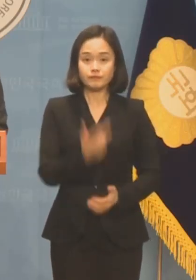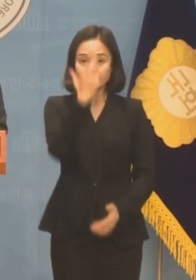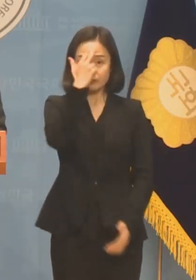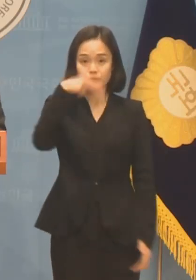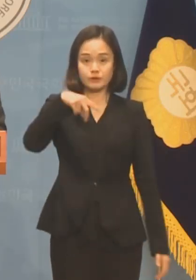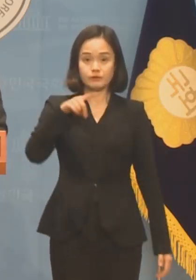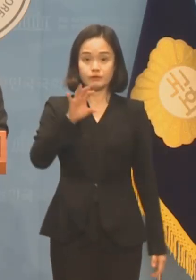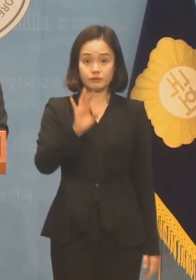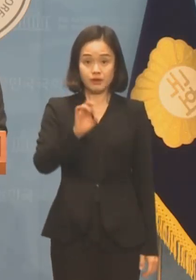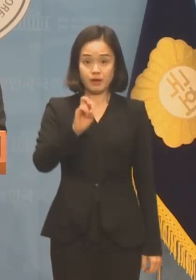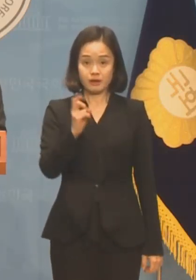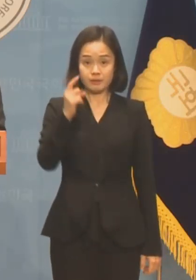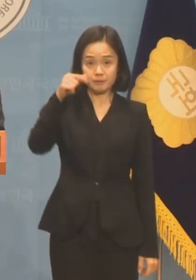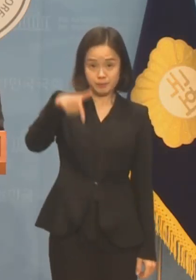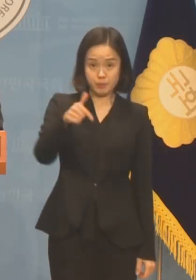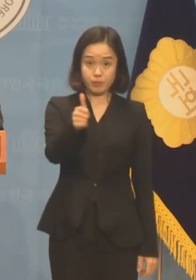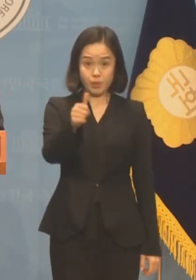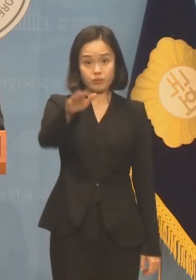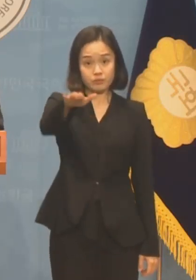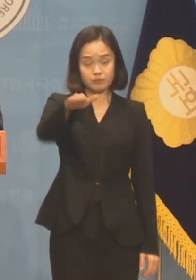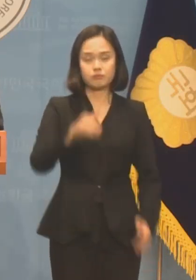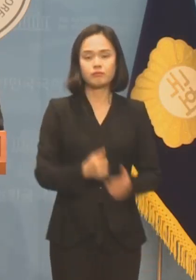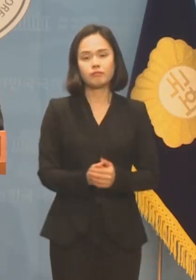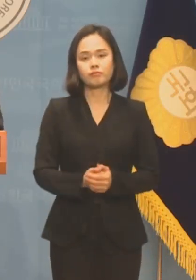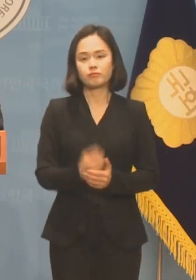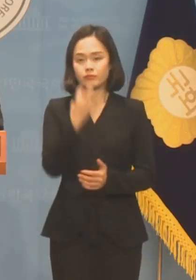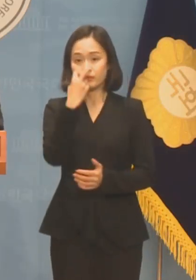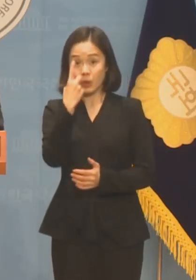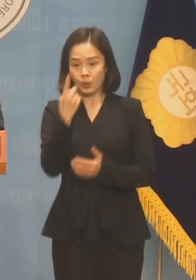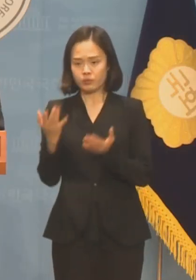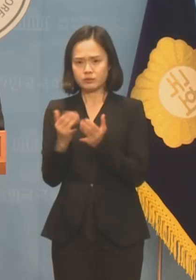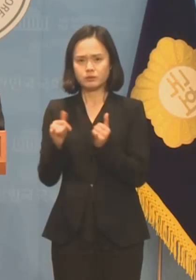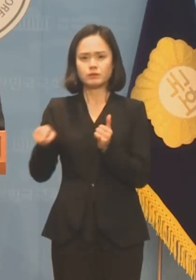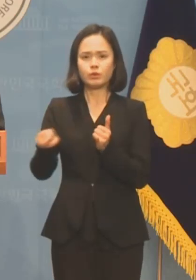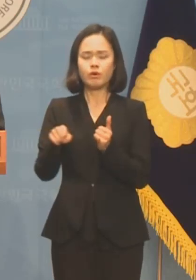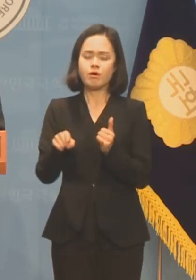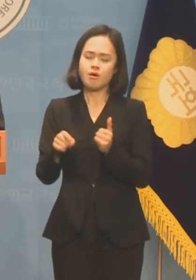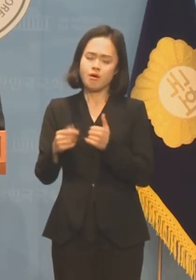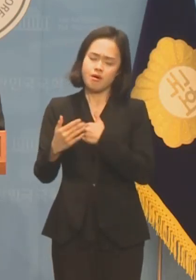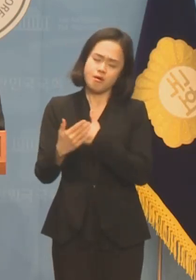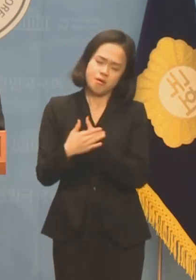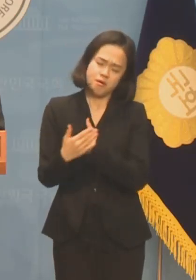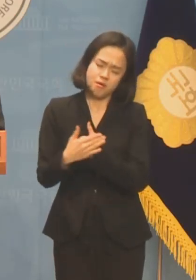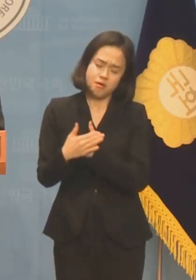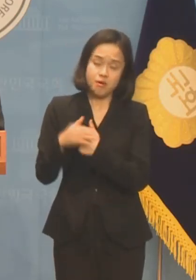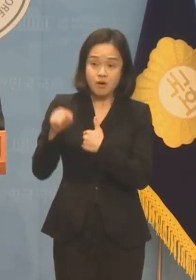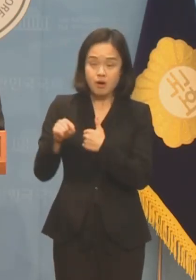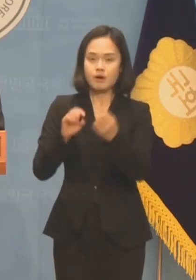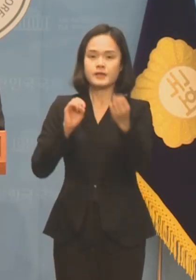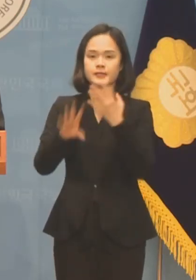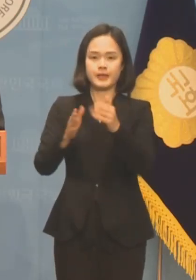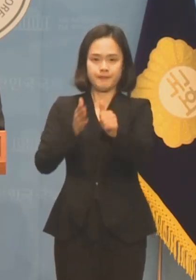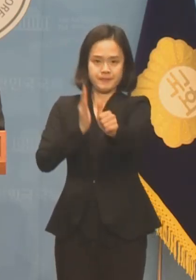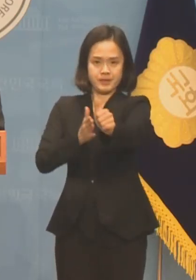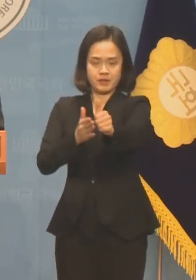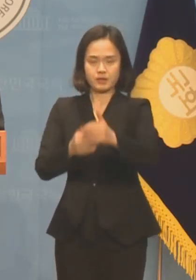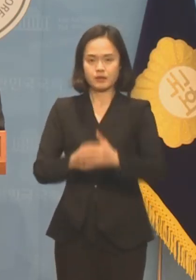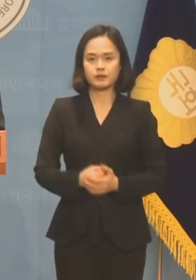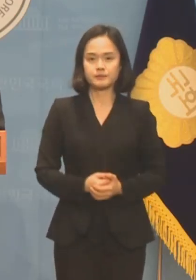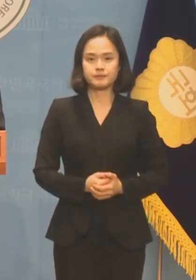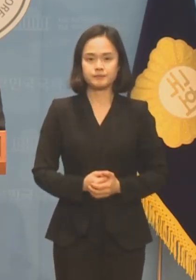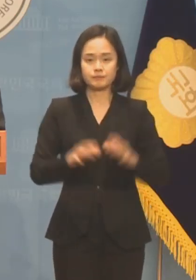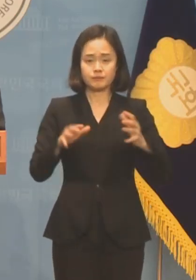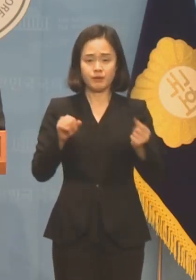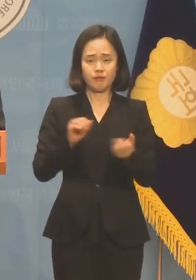최상목 대통령 권한대행은 경호처 직원의 SOS에 즉각 응답하십시오. 내란